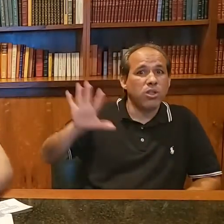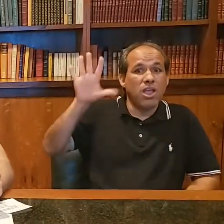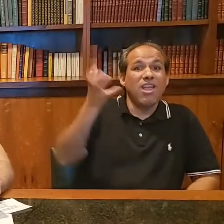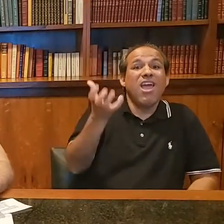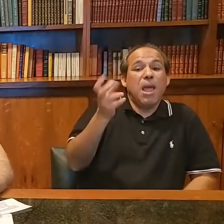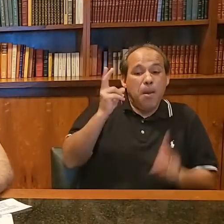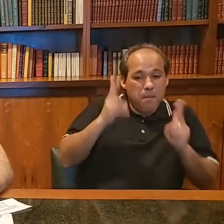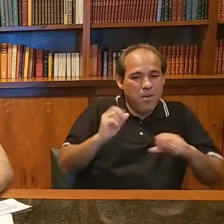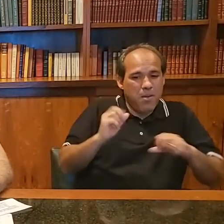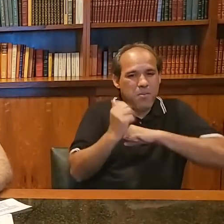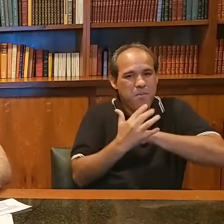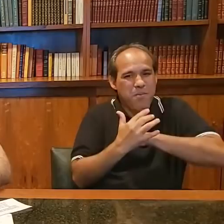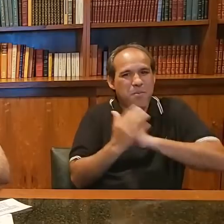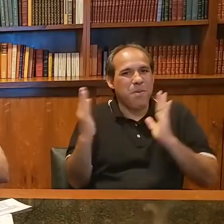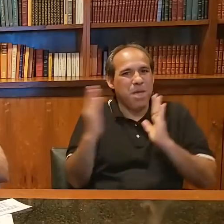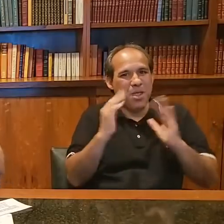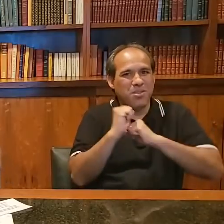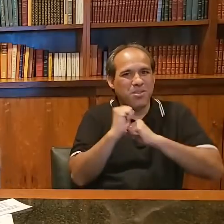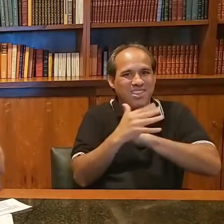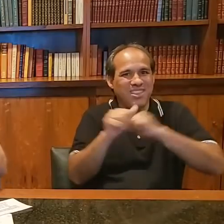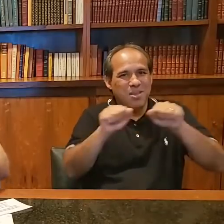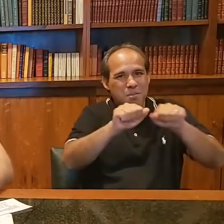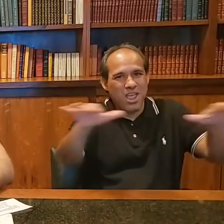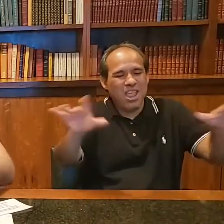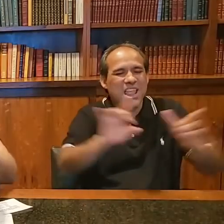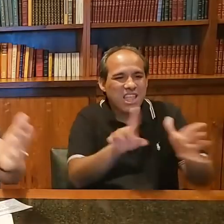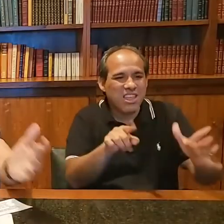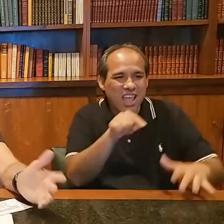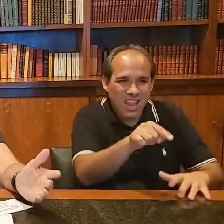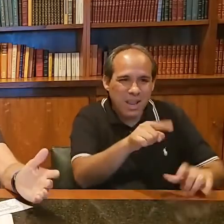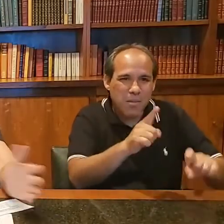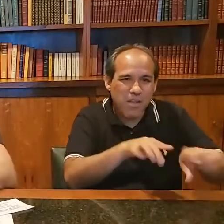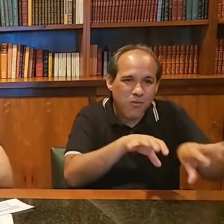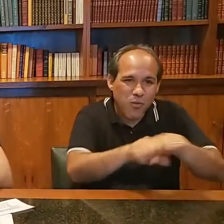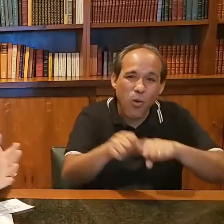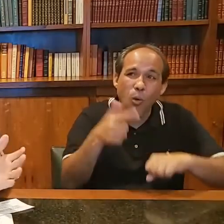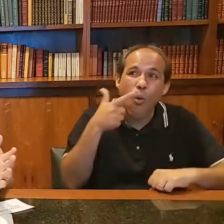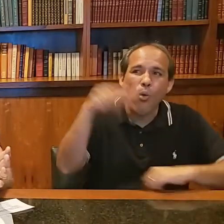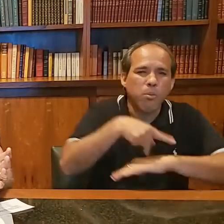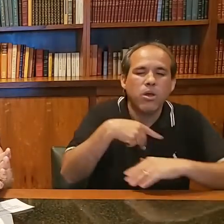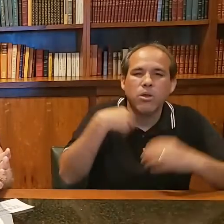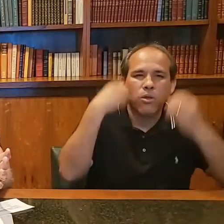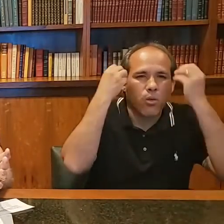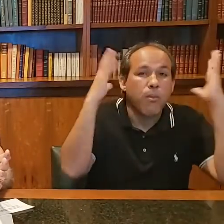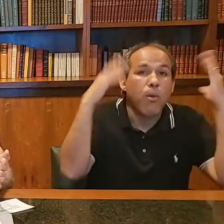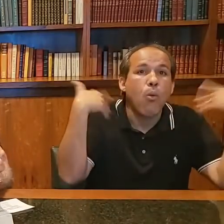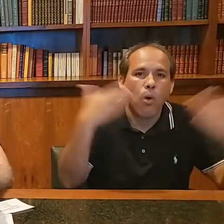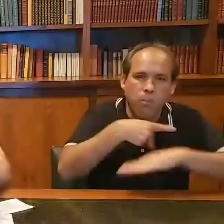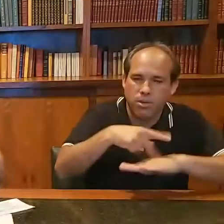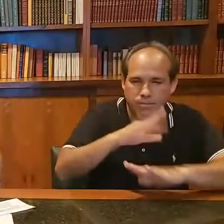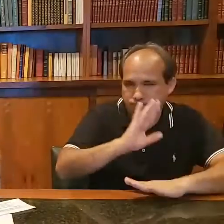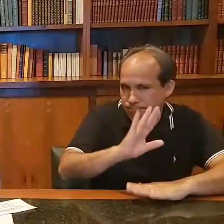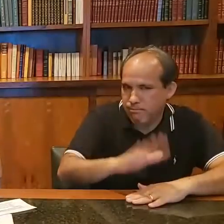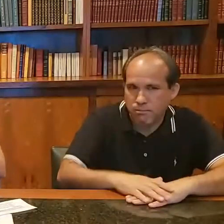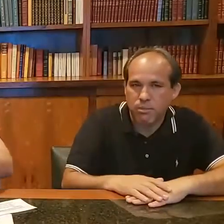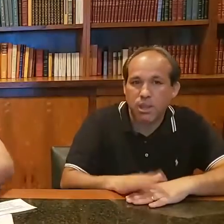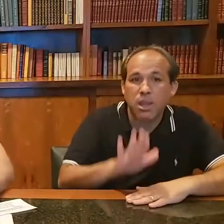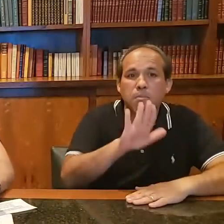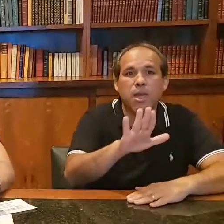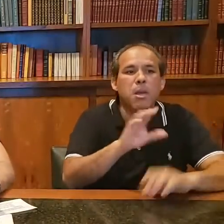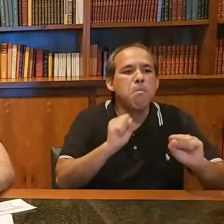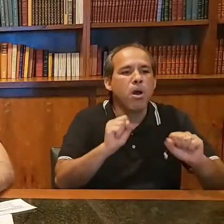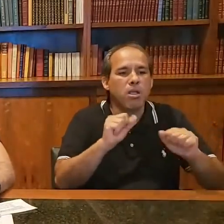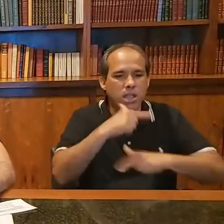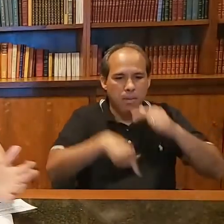da pandemia, deixar com que esses médicos formados em outros países, não interessa qual país seja, né, pudessem clinicar